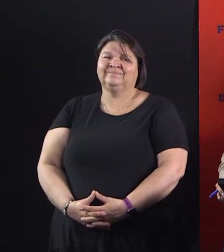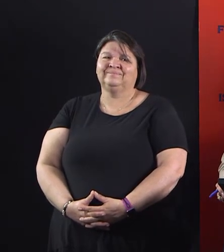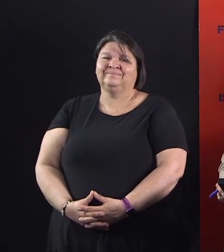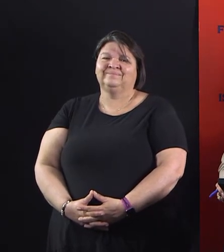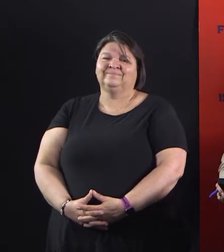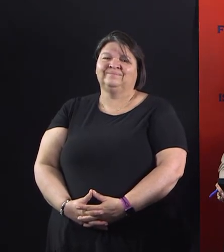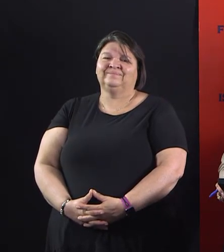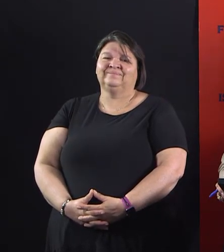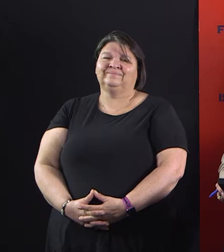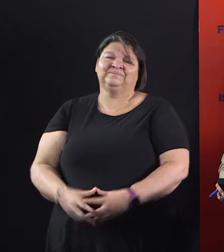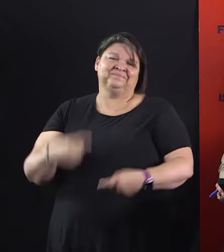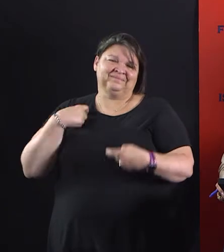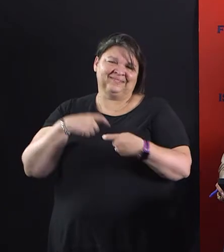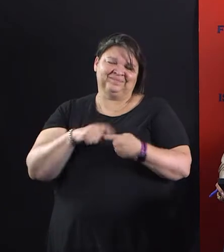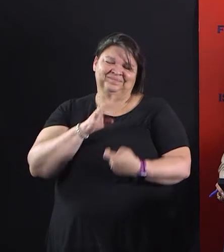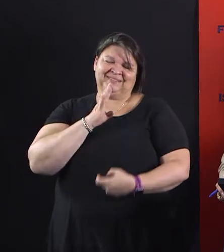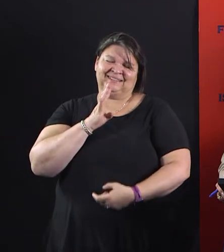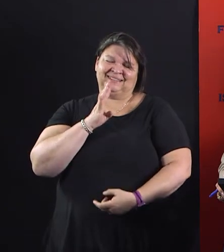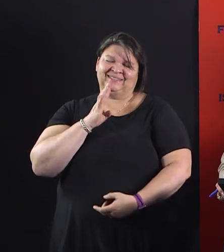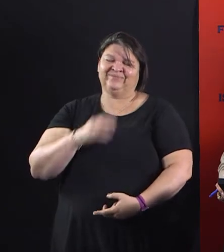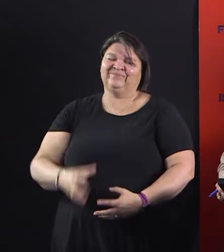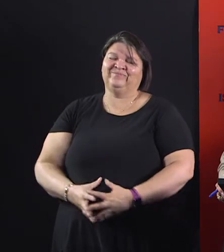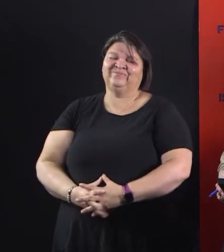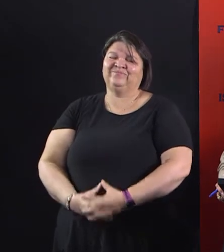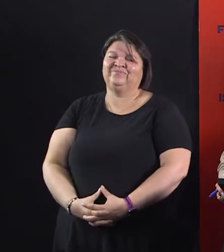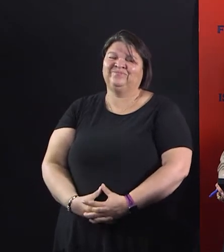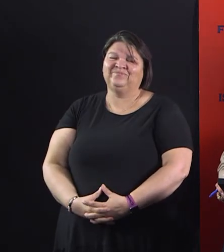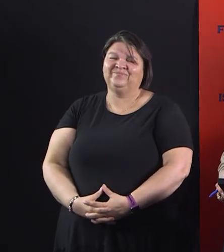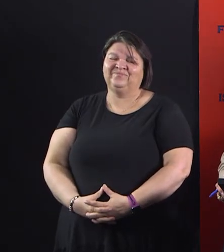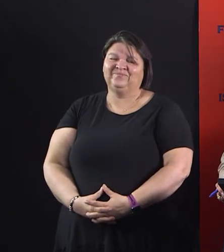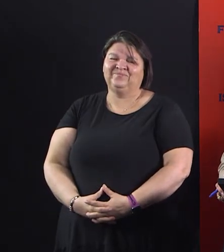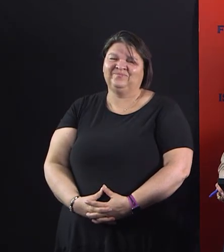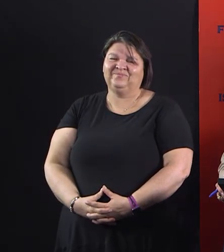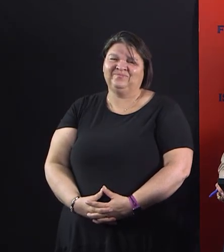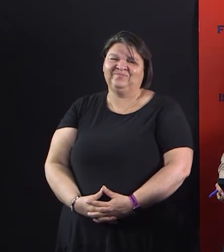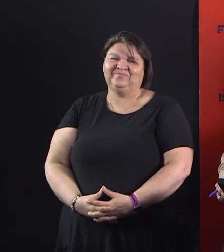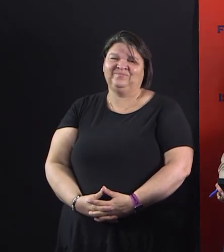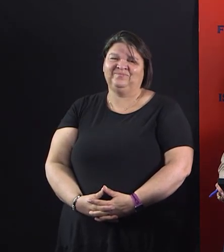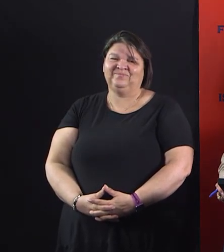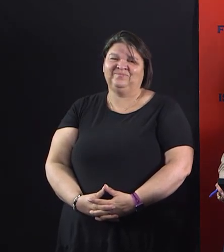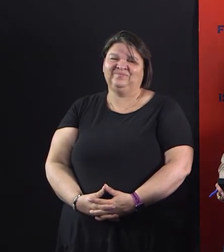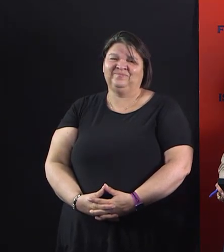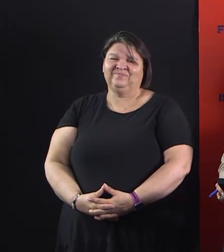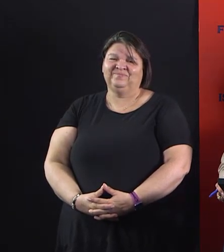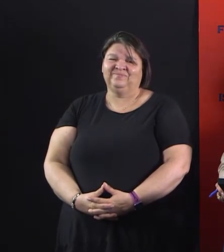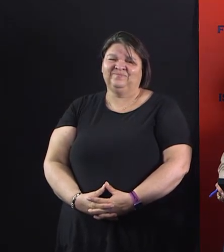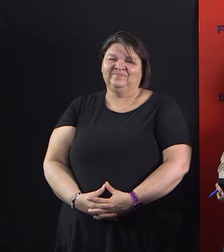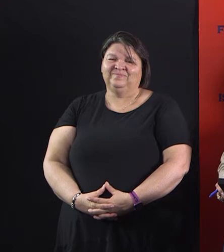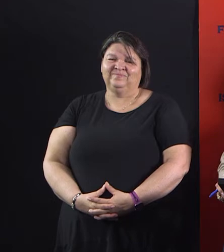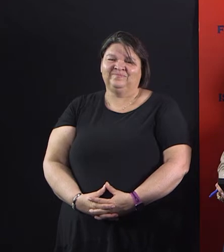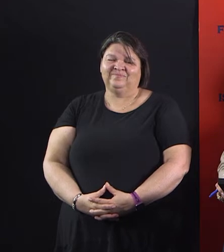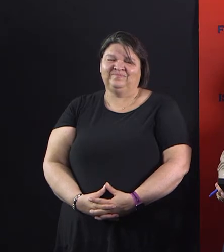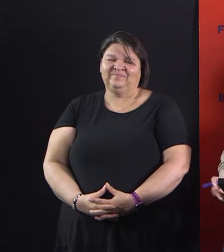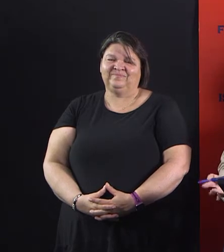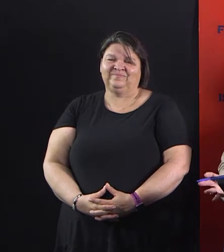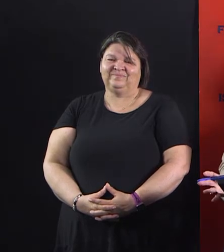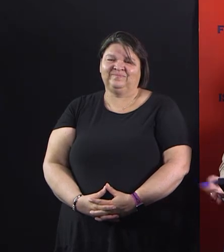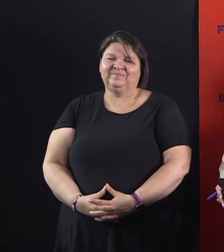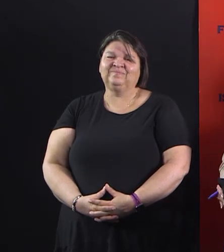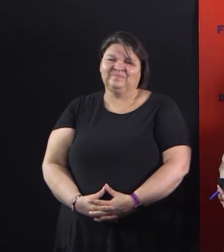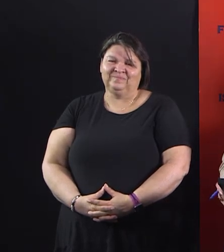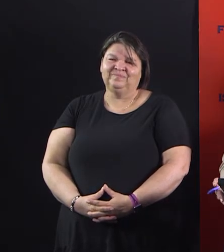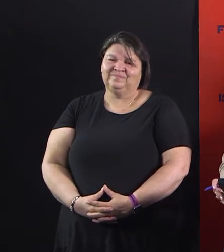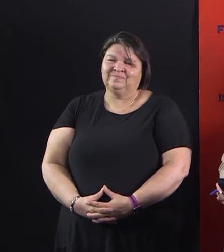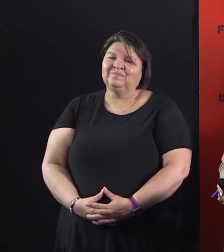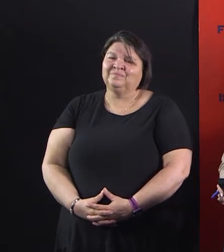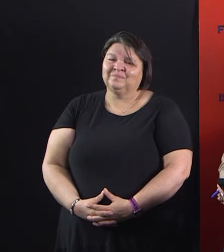eso. Mas sin embargo, le pedimos que sigan todas las reglas de las carreteras, incluyendo las leyes de tránsito. So